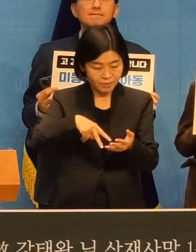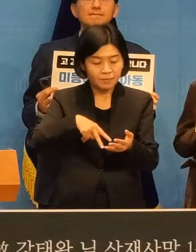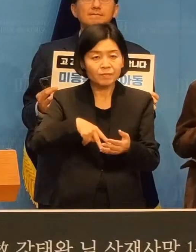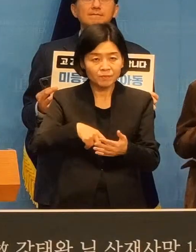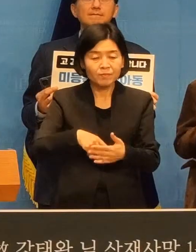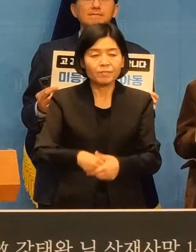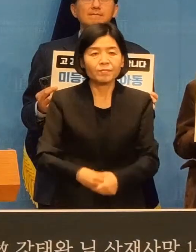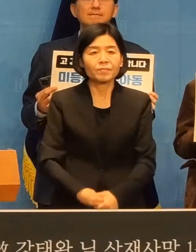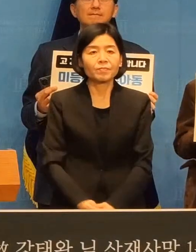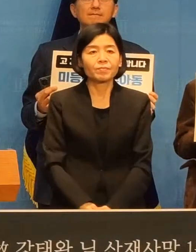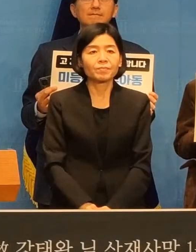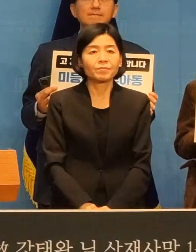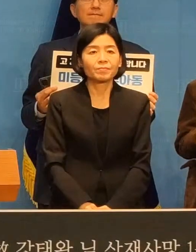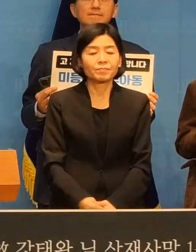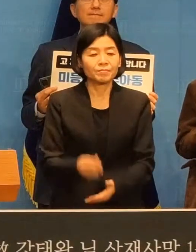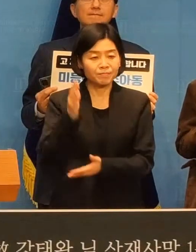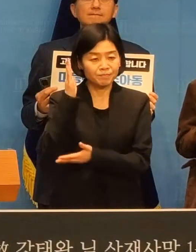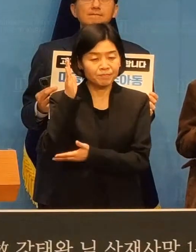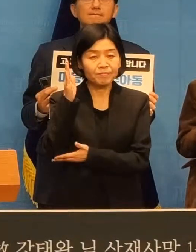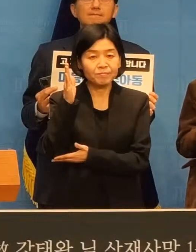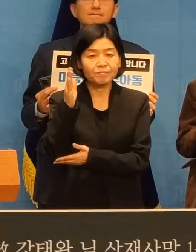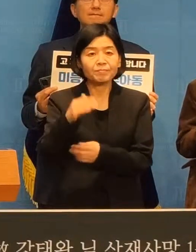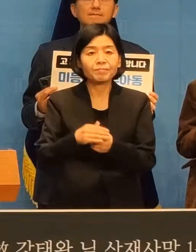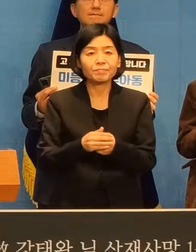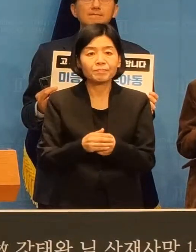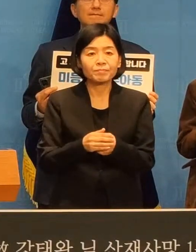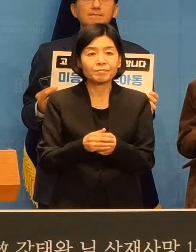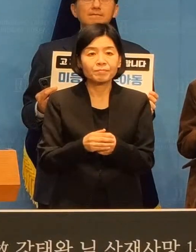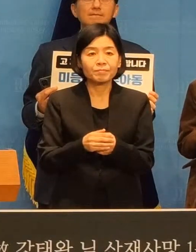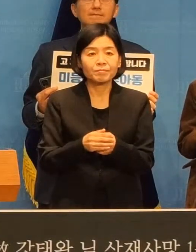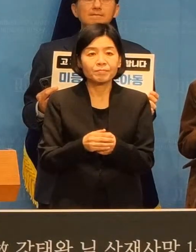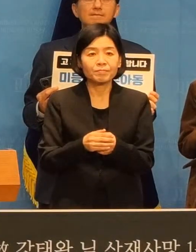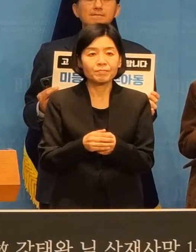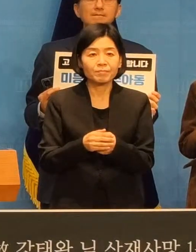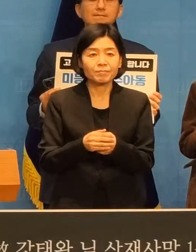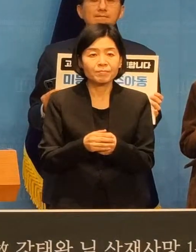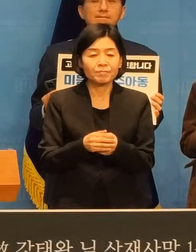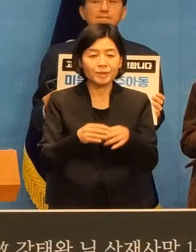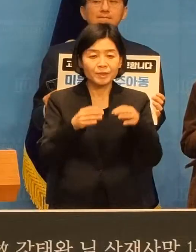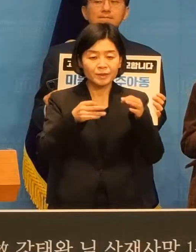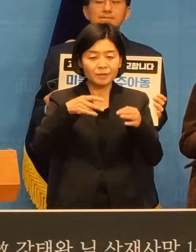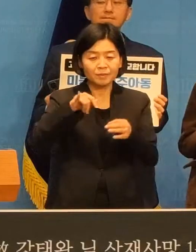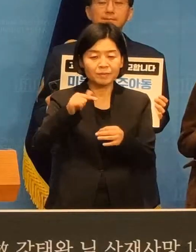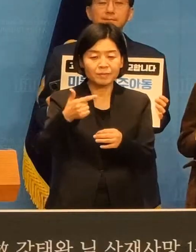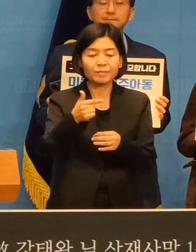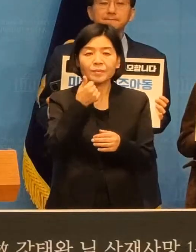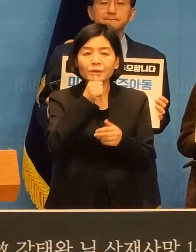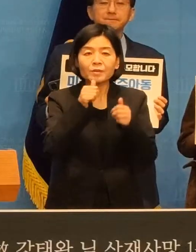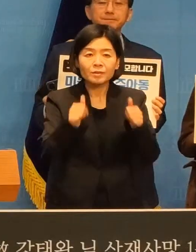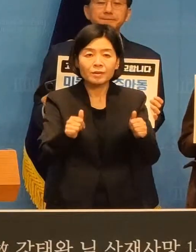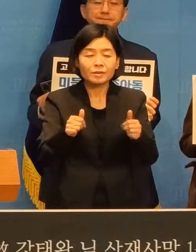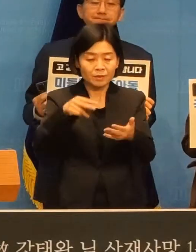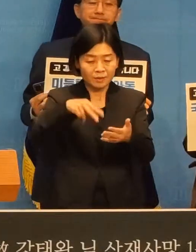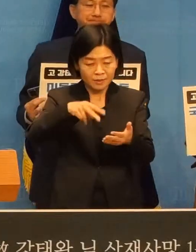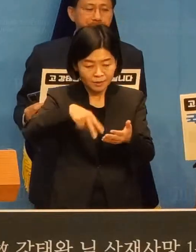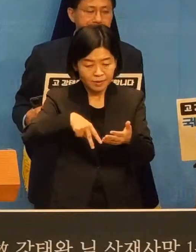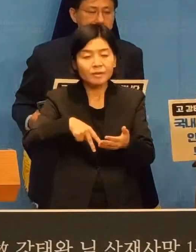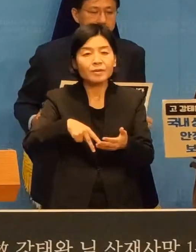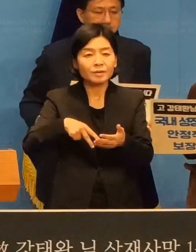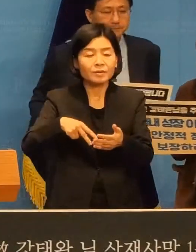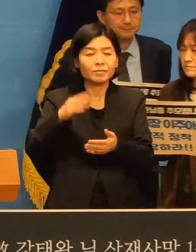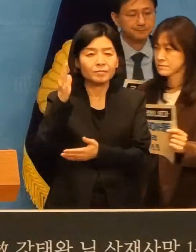마무리하겠습니다. 기자회견문은 공익법단체 두루 김진 변호사님께서 낭독해 주시겠습니다.